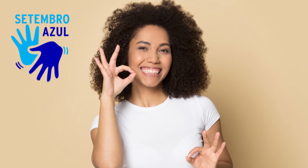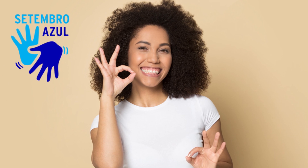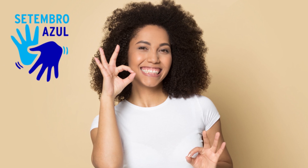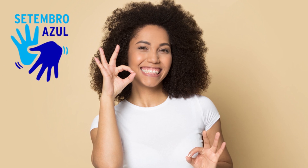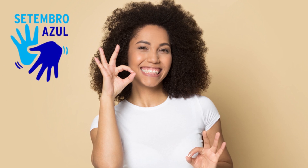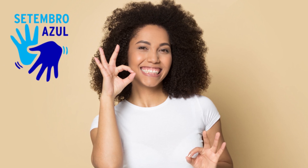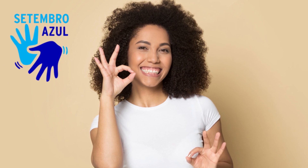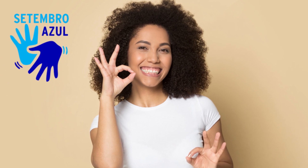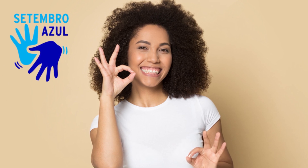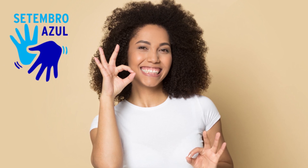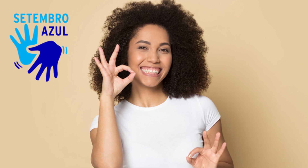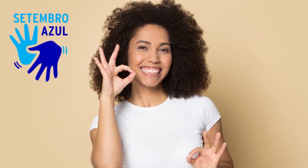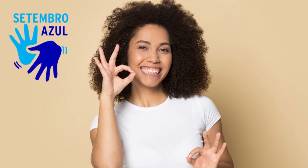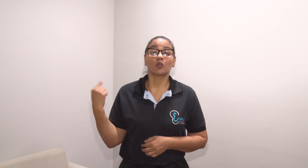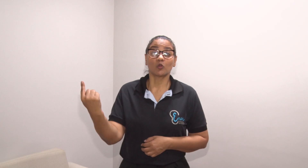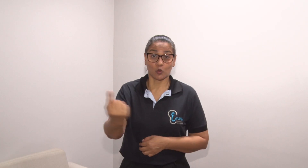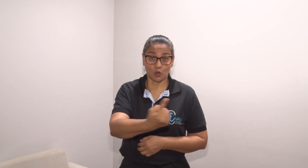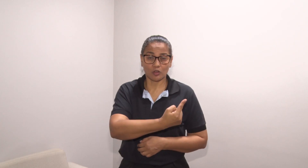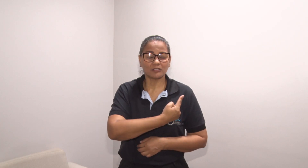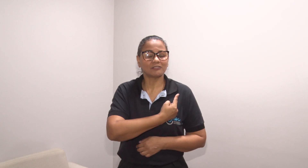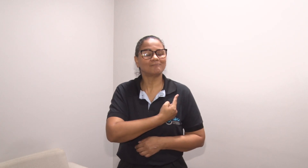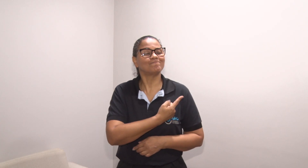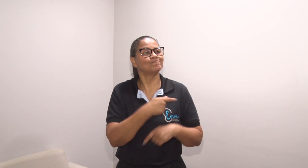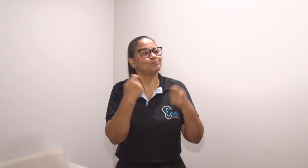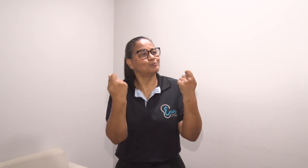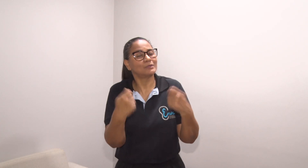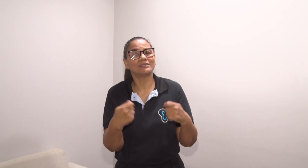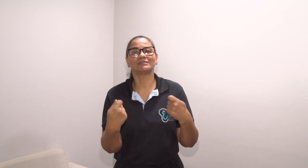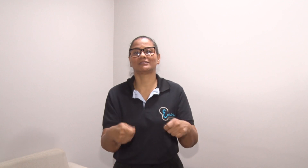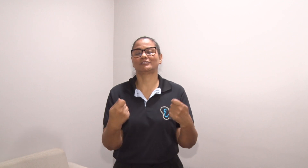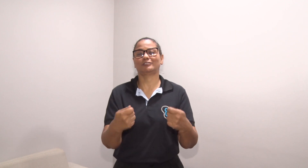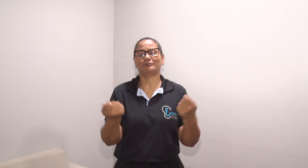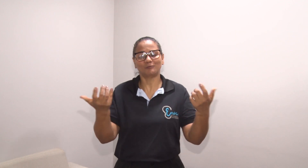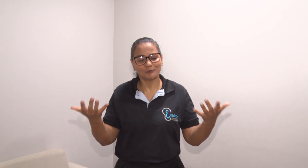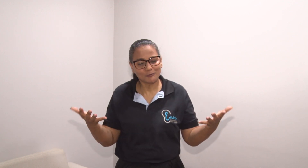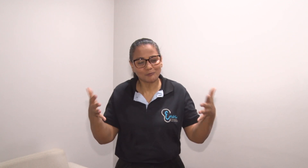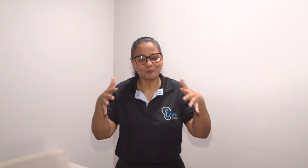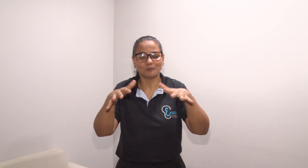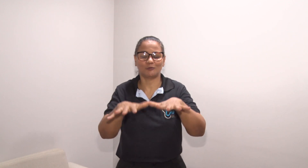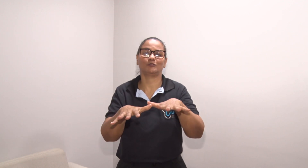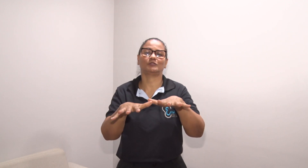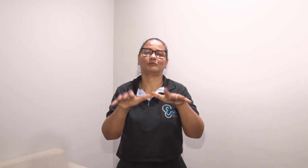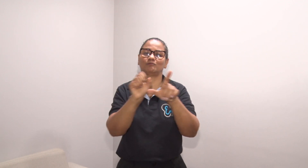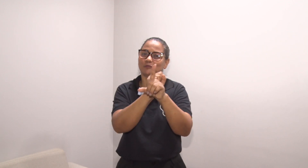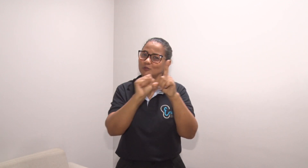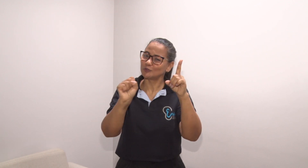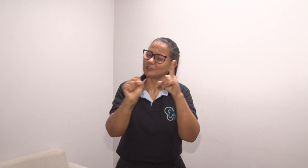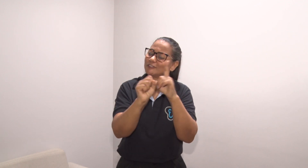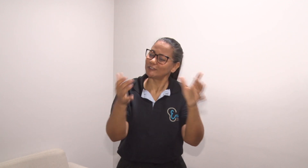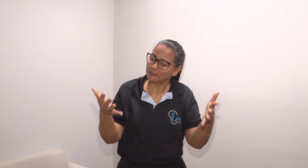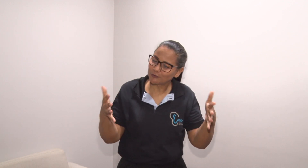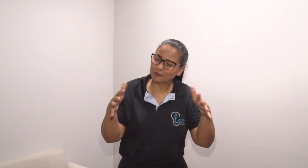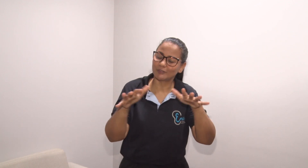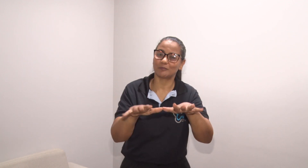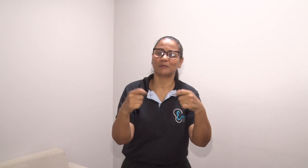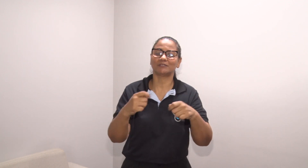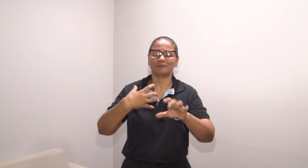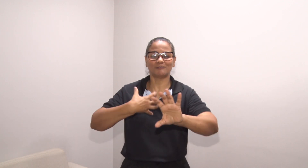de toda a população. Que a gente seja mais uma sociedade mais inclusiva, né? Que tenha mais empatia. Eu digo